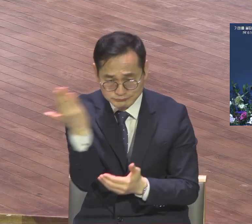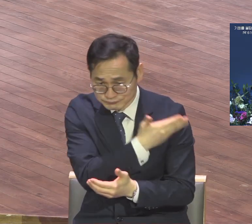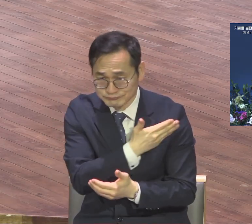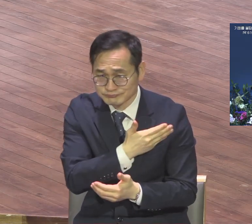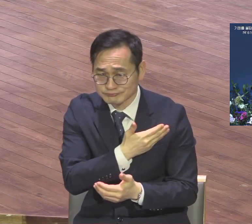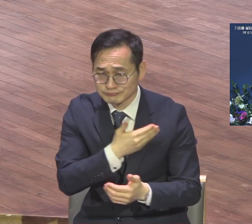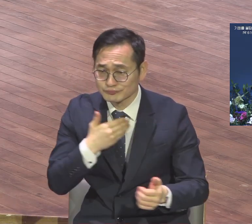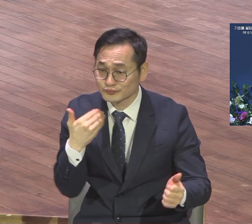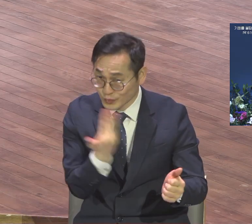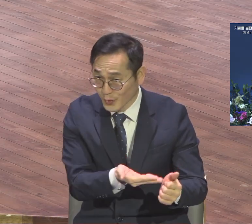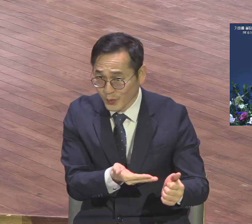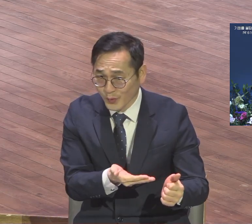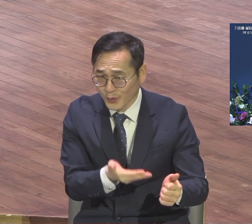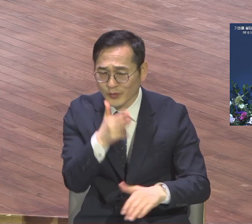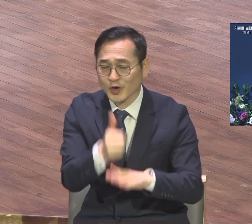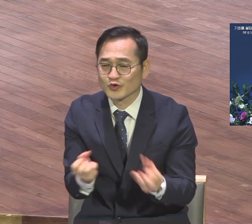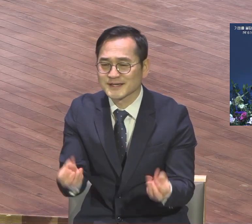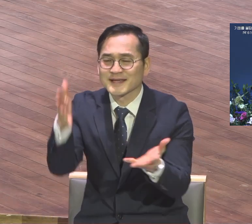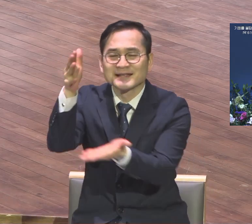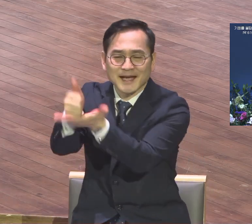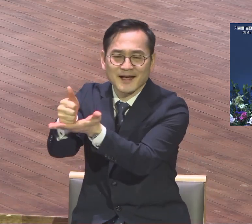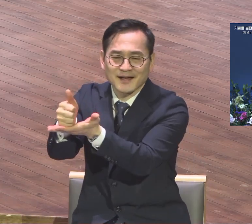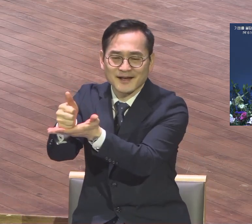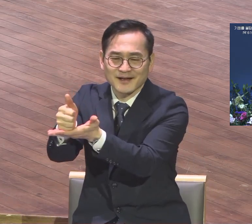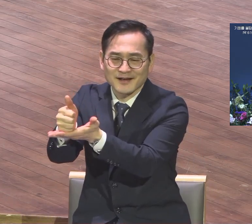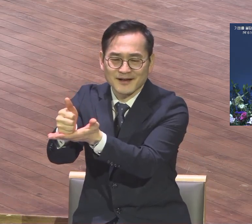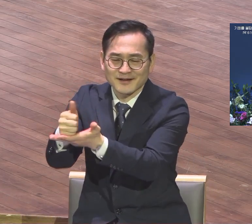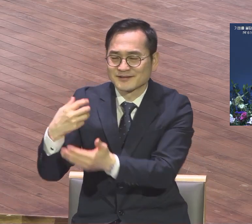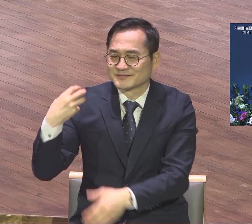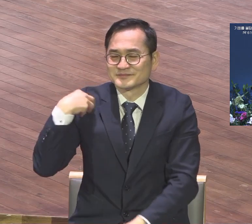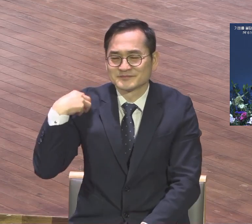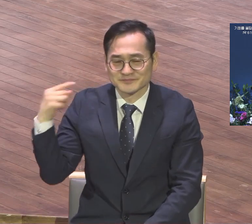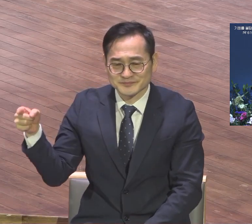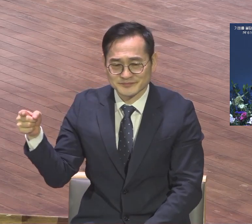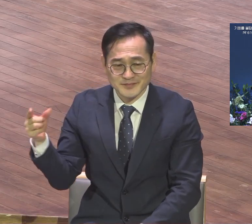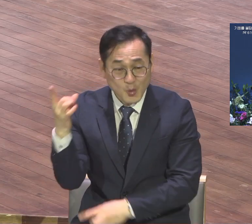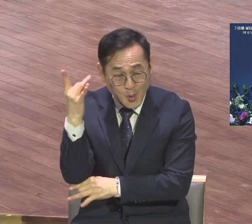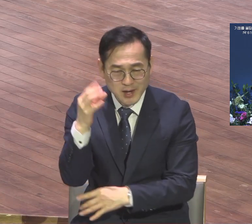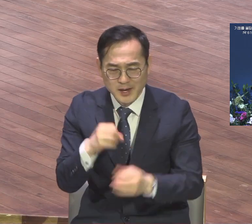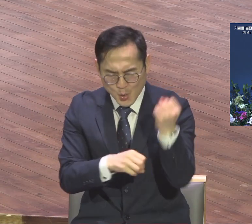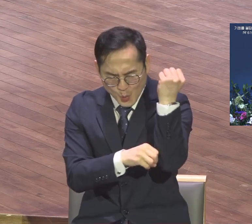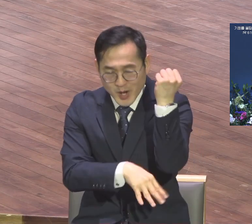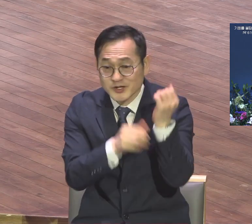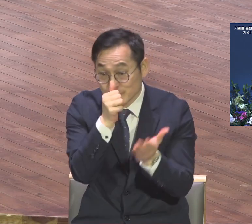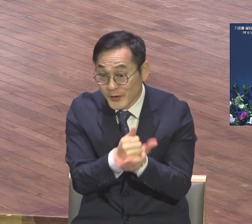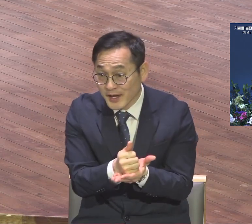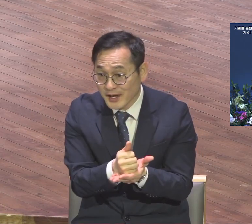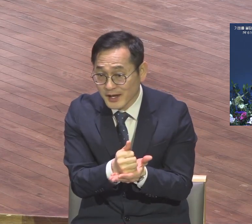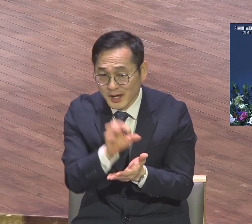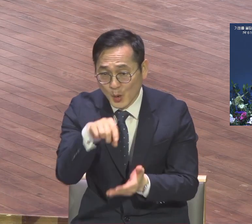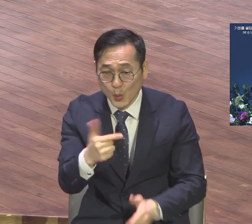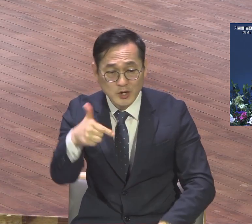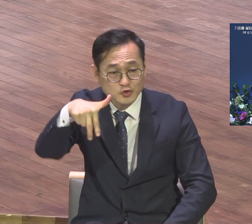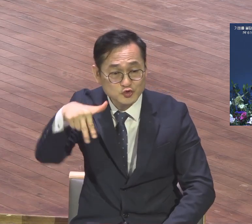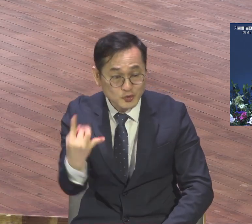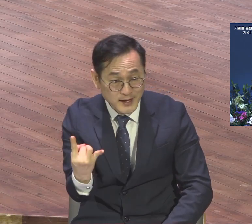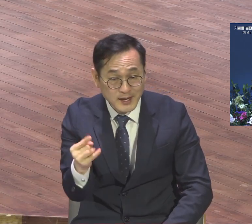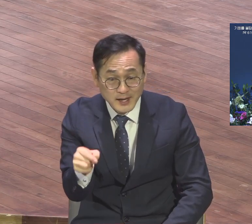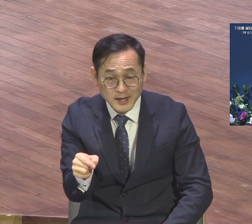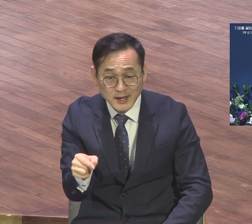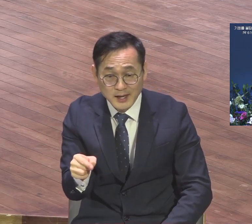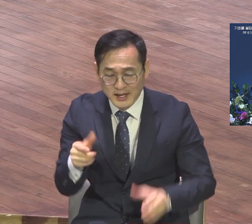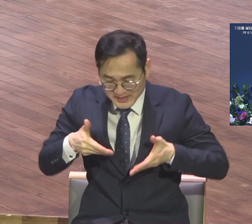제사장으로 오신 예수. 예수가 사람의 원죄, 자범죄. 원죄는요, 종교생활 한다고 되는 게